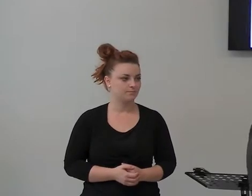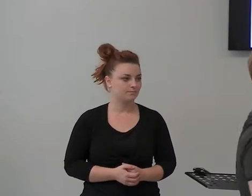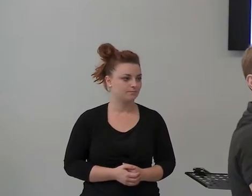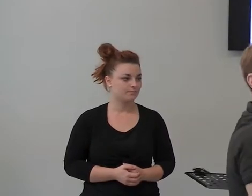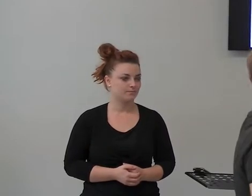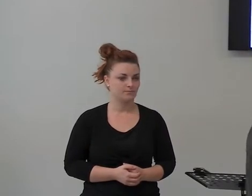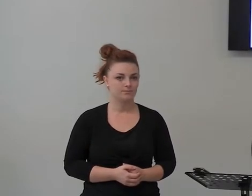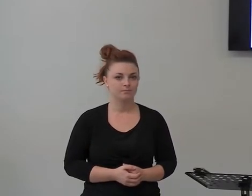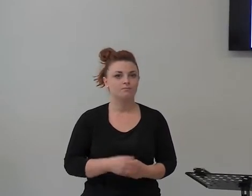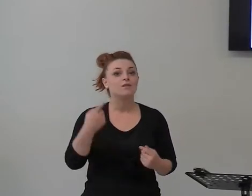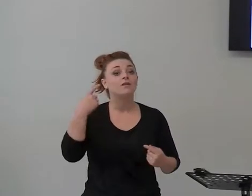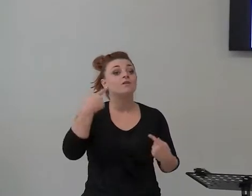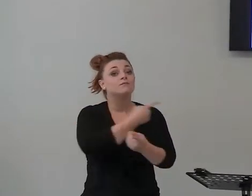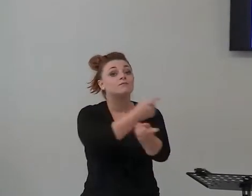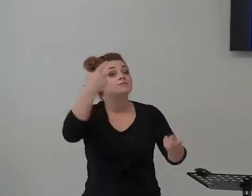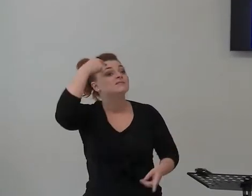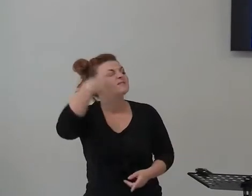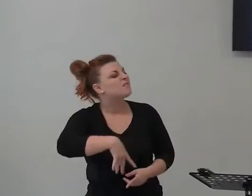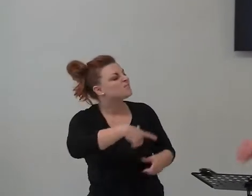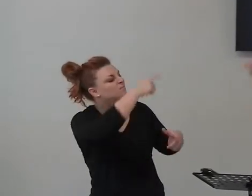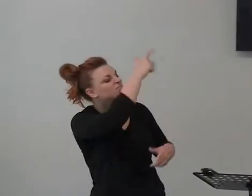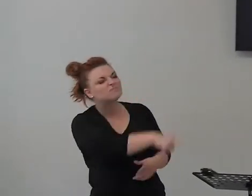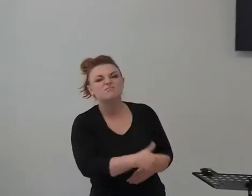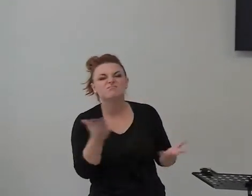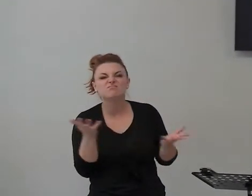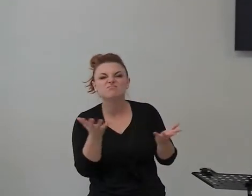E sapete che cos'è? È un albero.